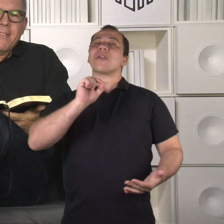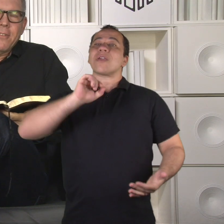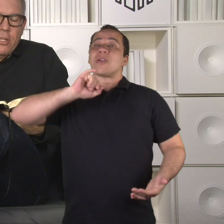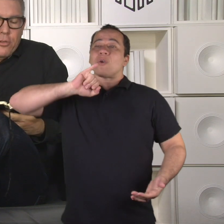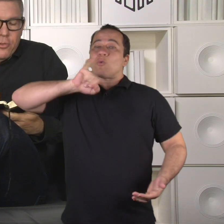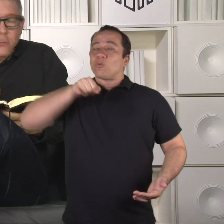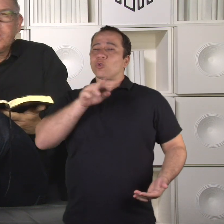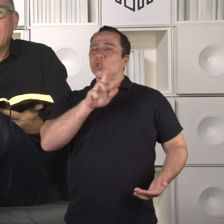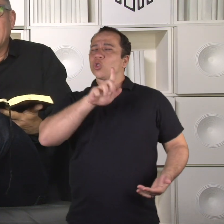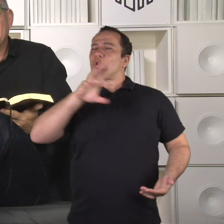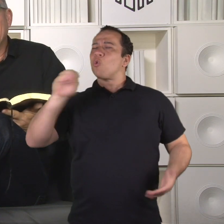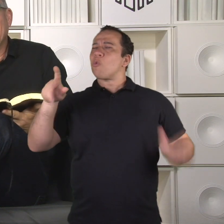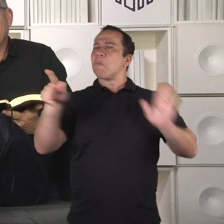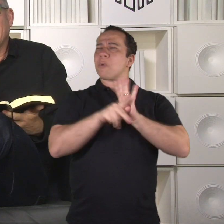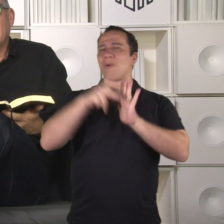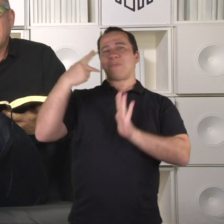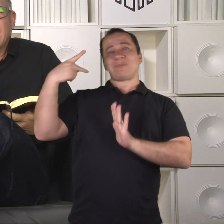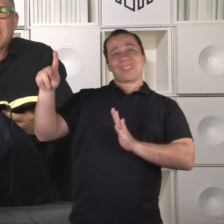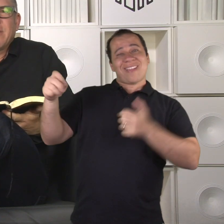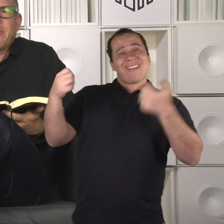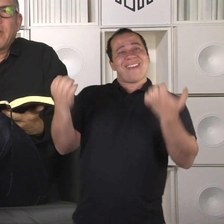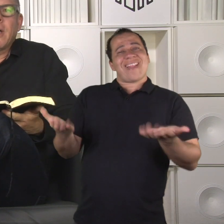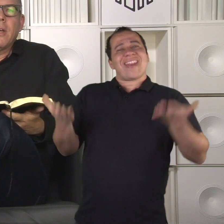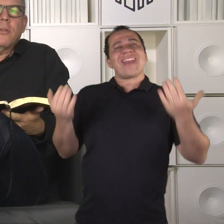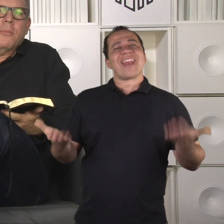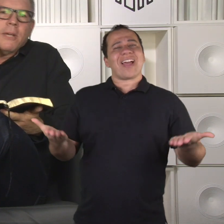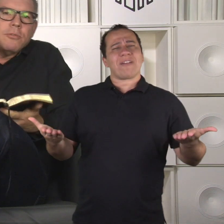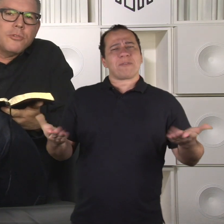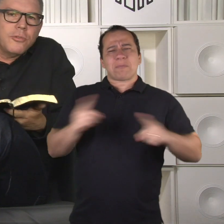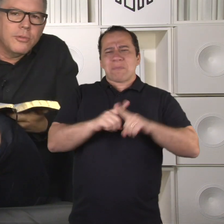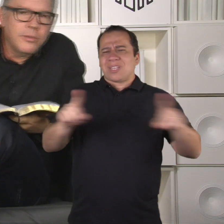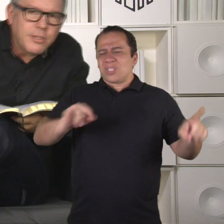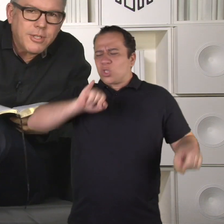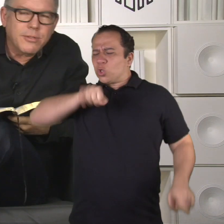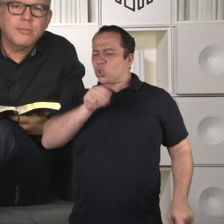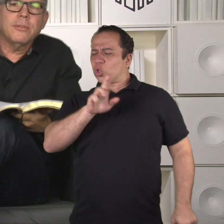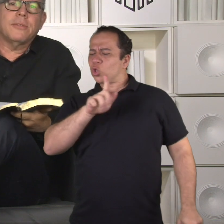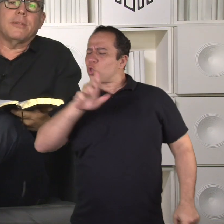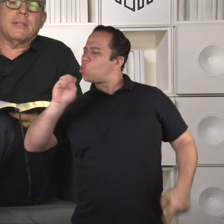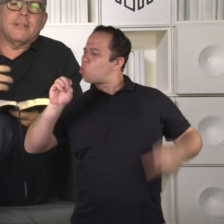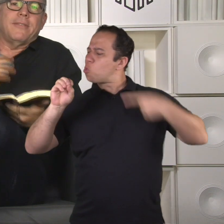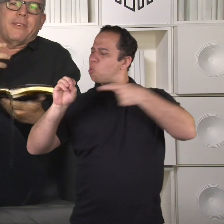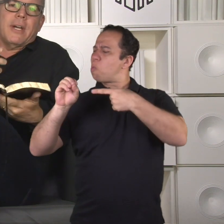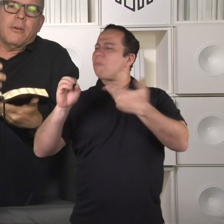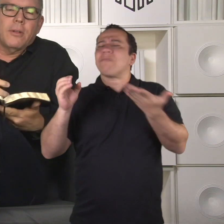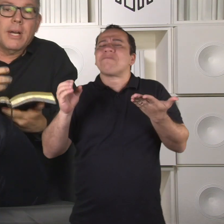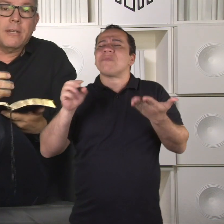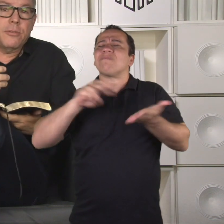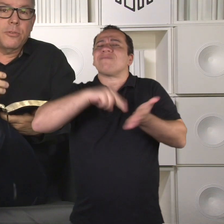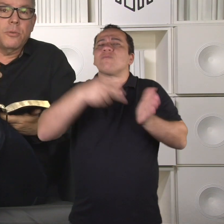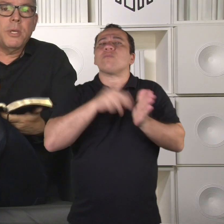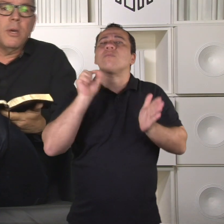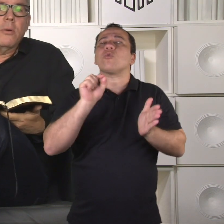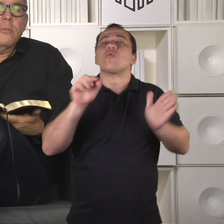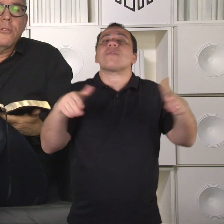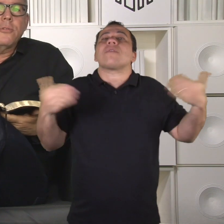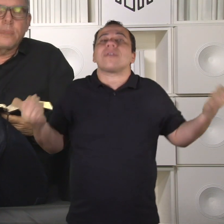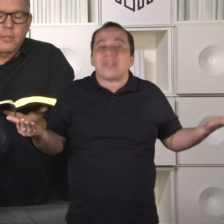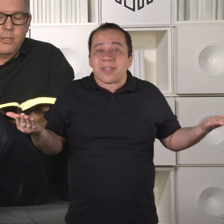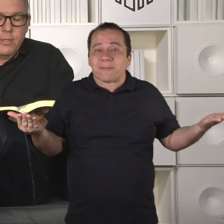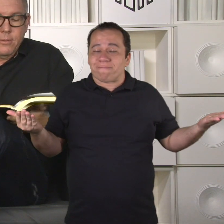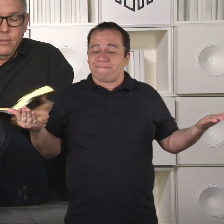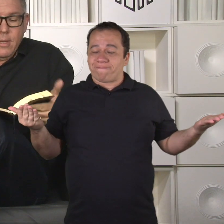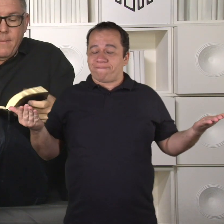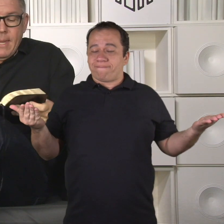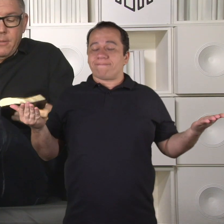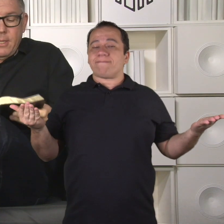é leve. Que jugo é esse que ele está falando? O que significa tomar o jugo de Jesus? O que significa colocar-se sob o jugo